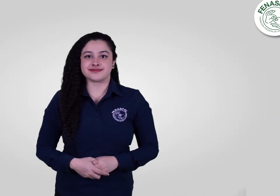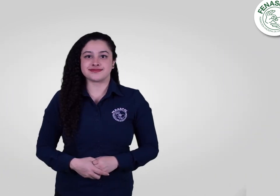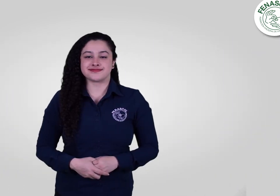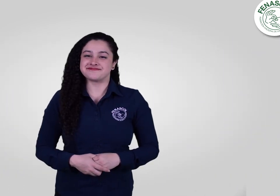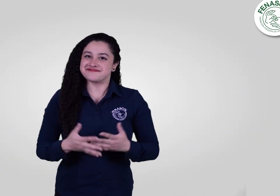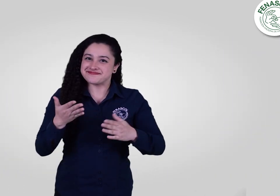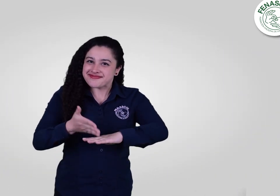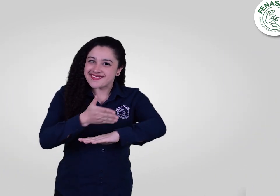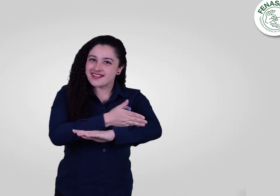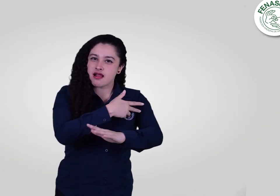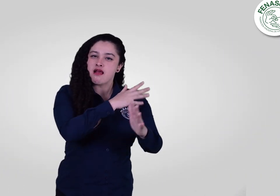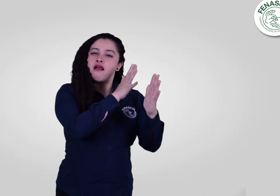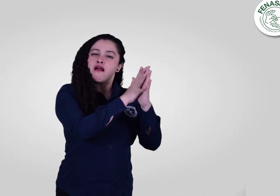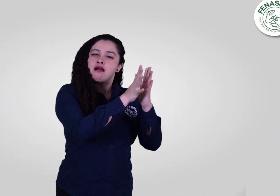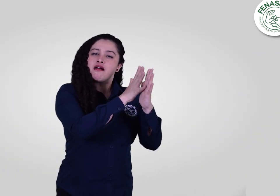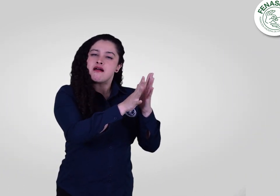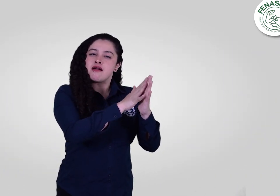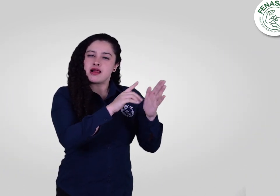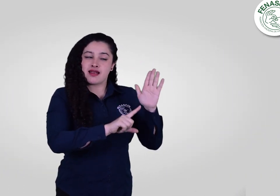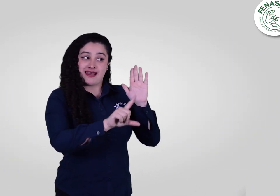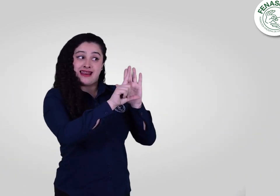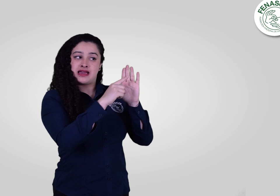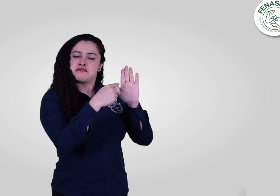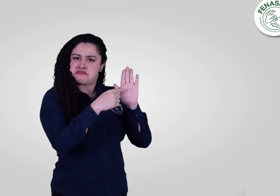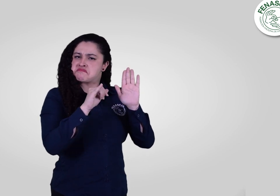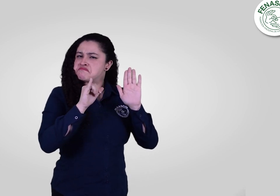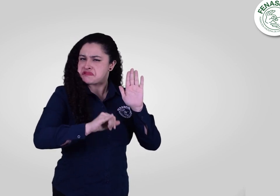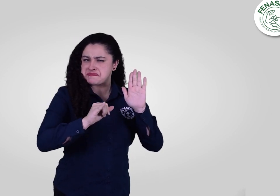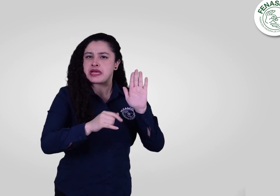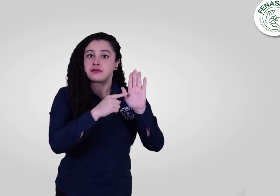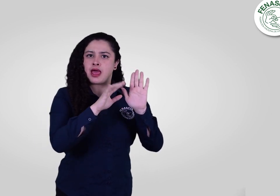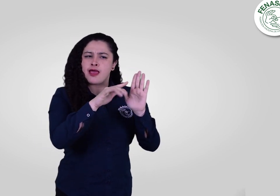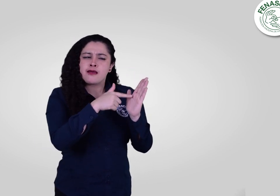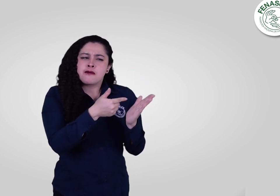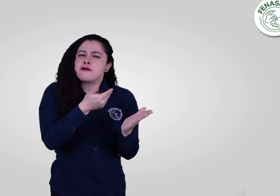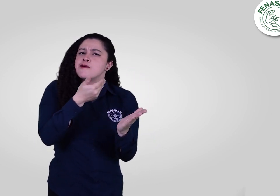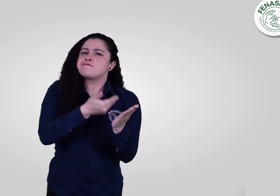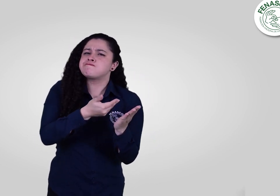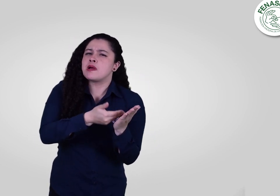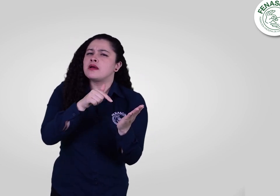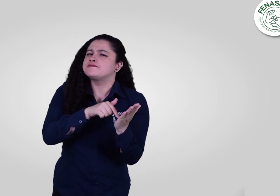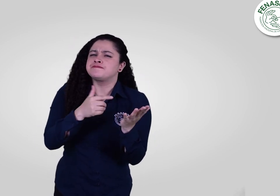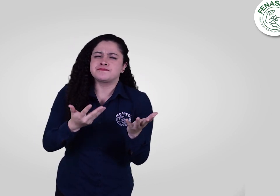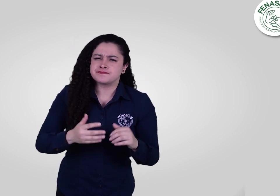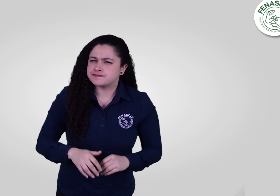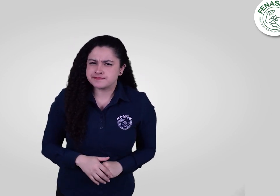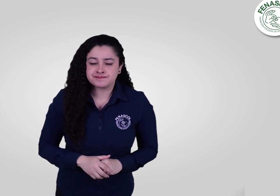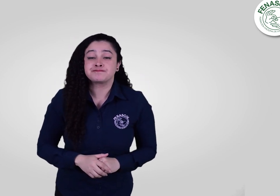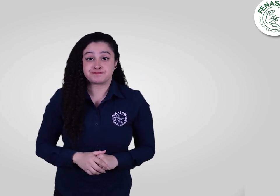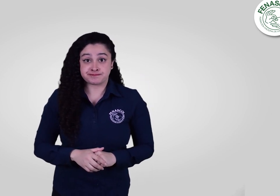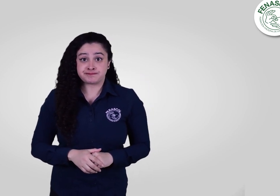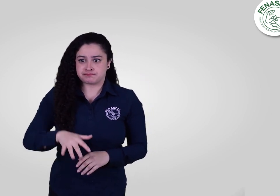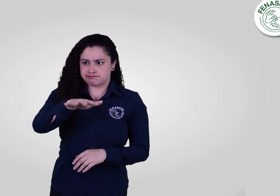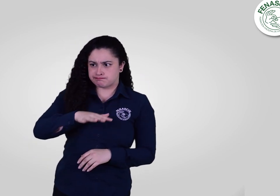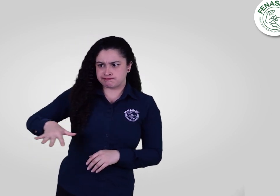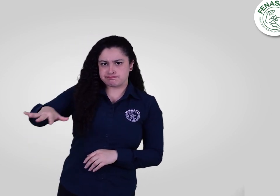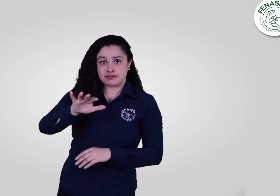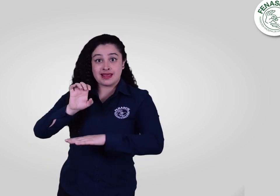para garantizar lo anterior señala la ley en el mismo artículo que corresponde a las entidades